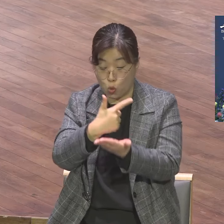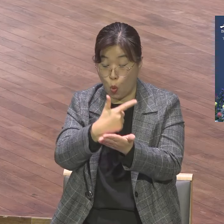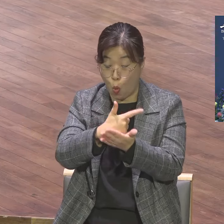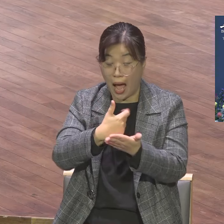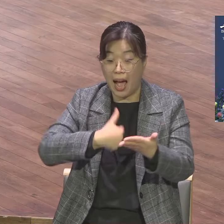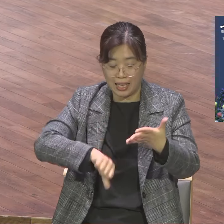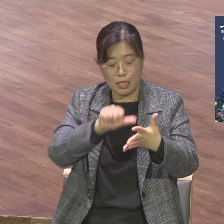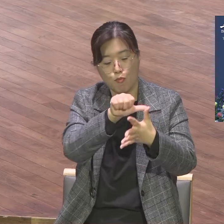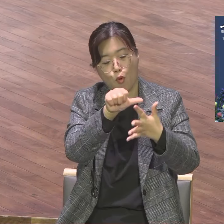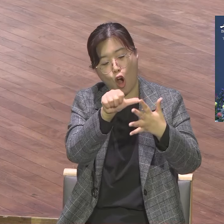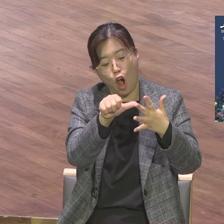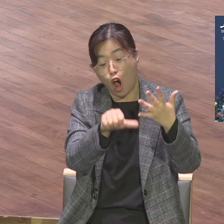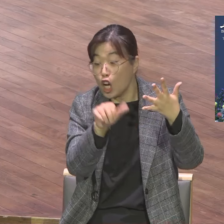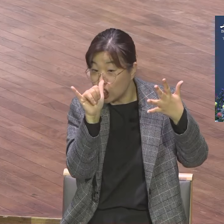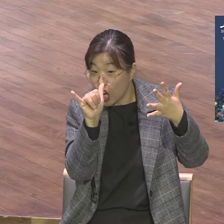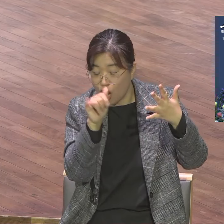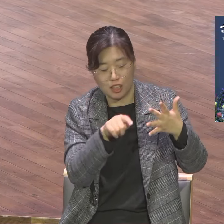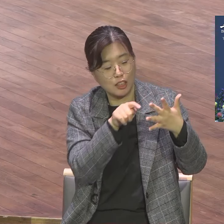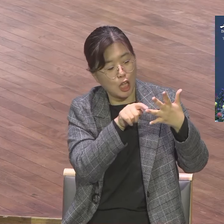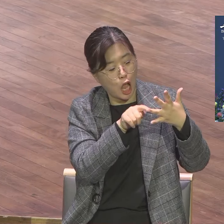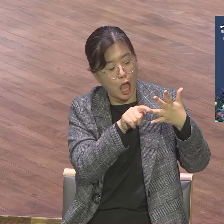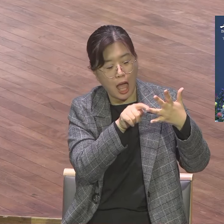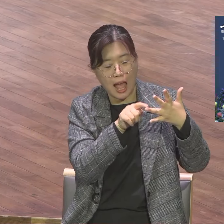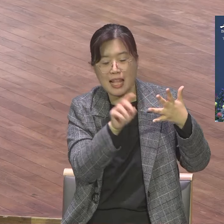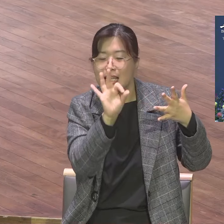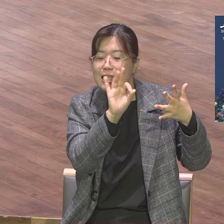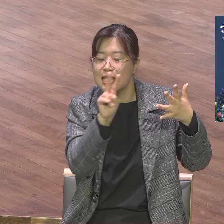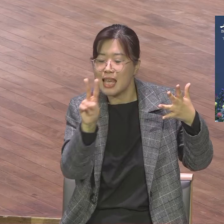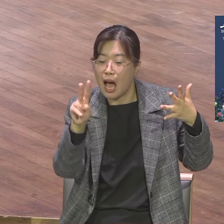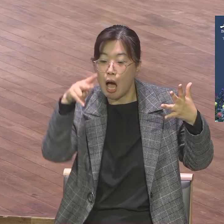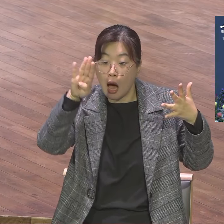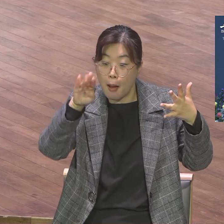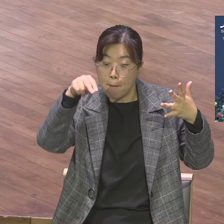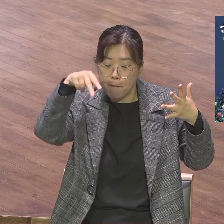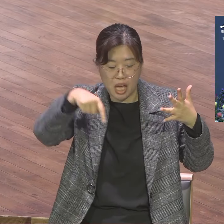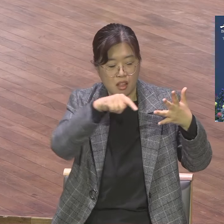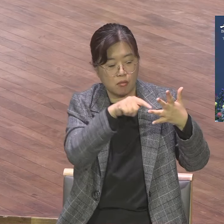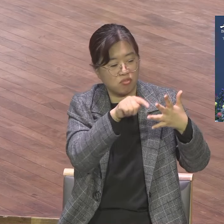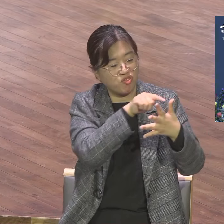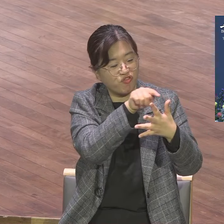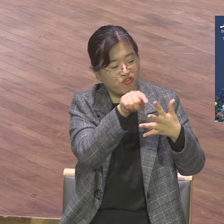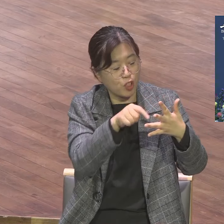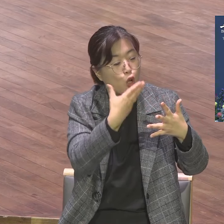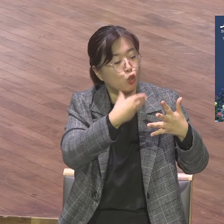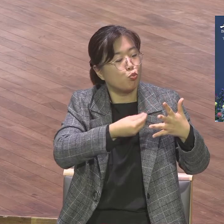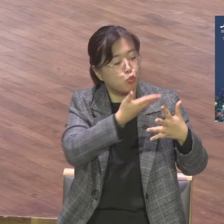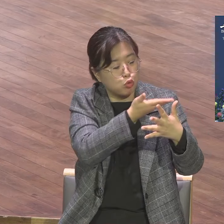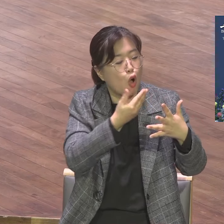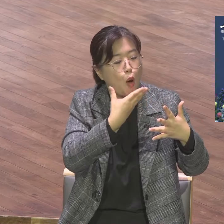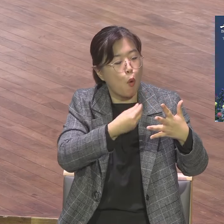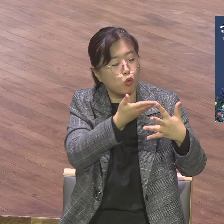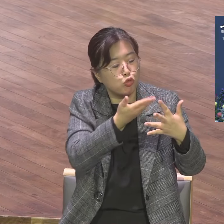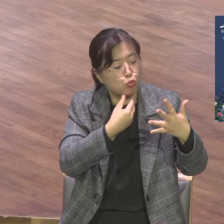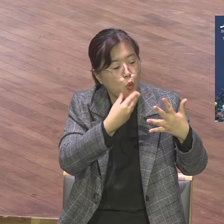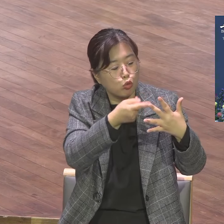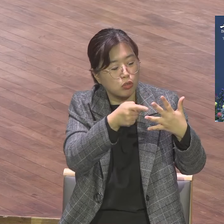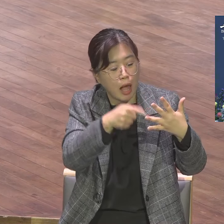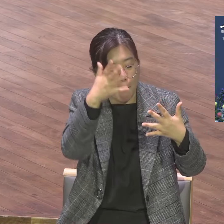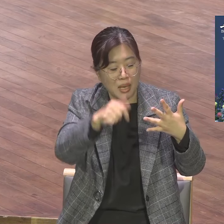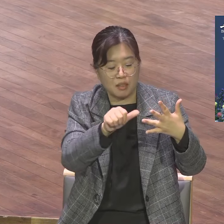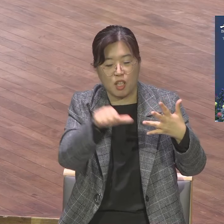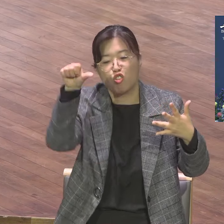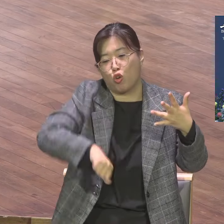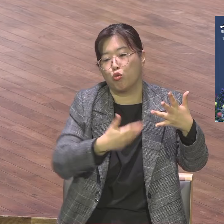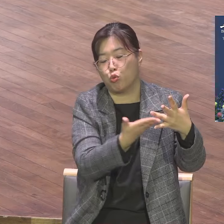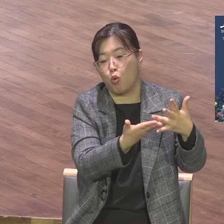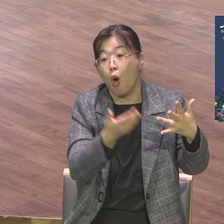함은 저주했어요. 저주. 왜 저주했냐? 아버지가 술이 취해가지고 노아가 술을 먹고 술이 취해 벌거벌거 떨어누고